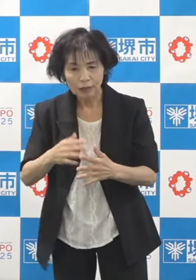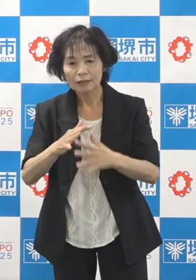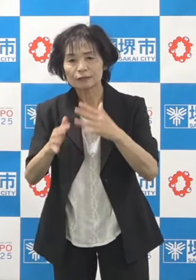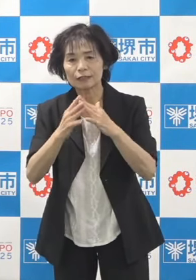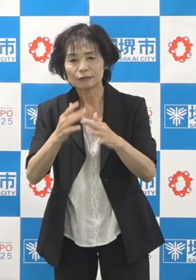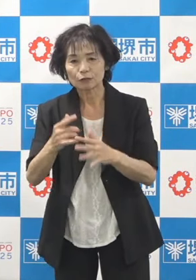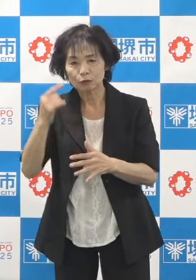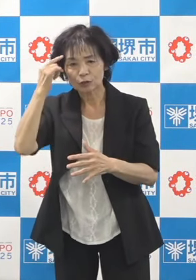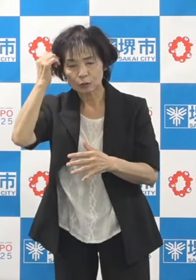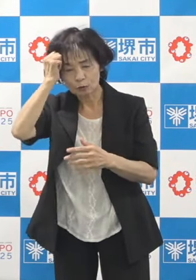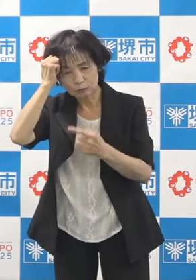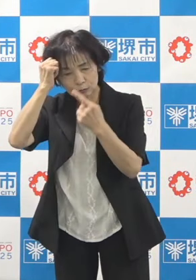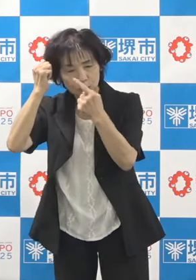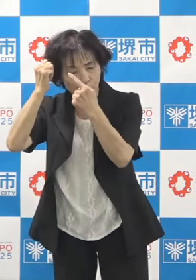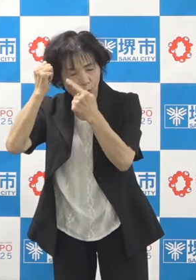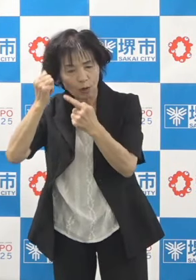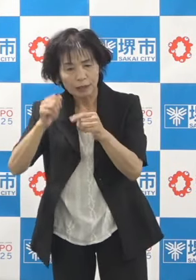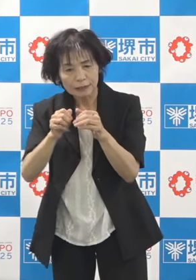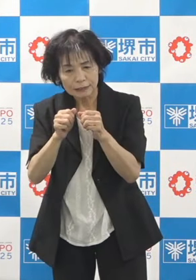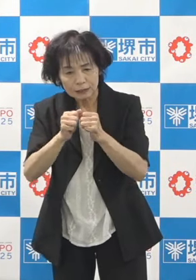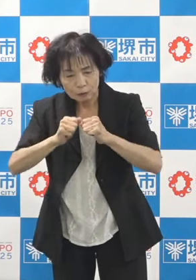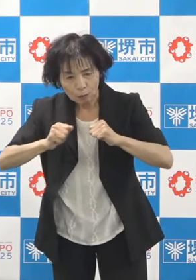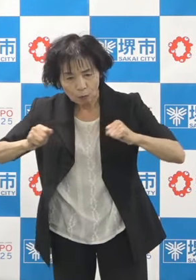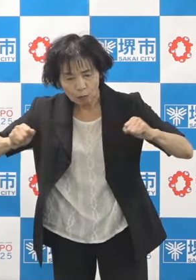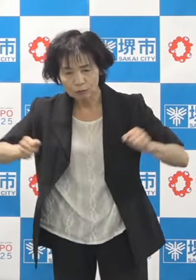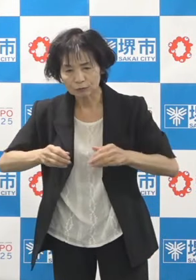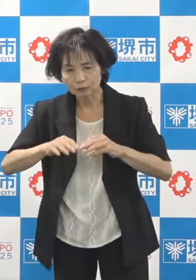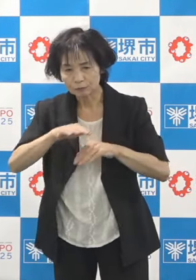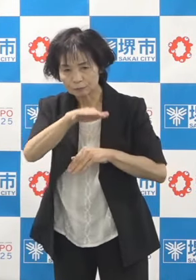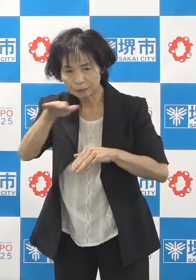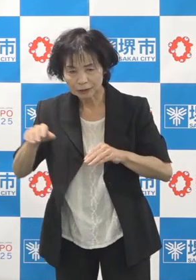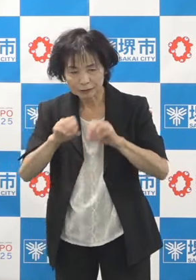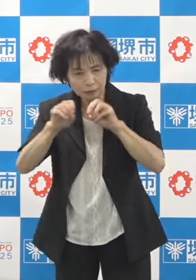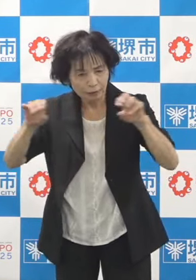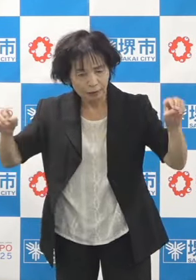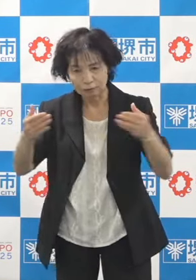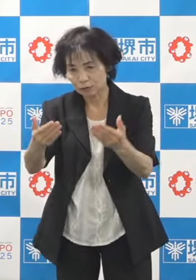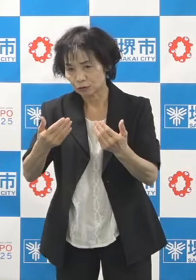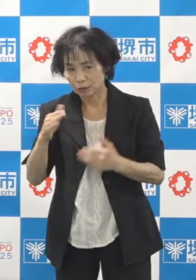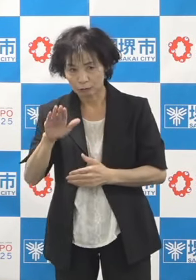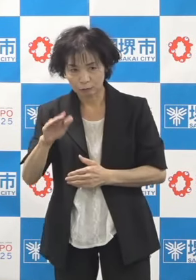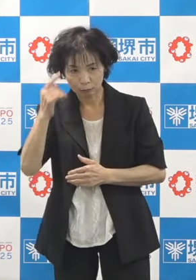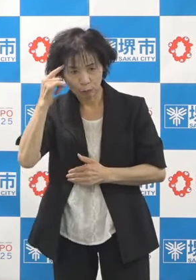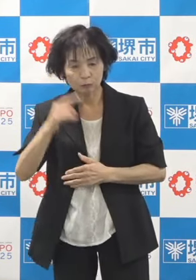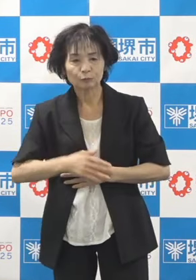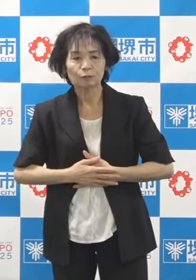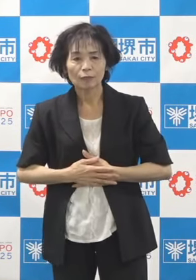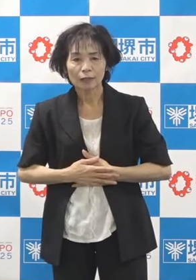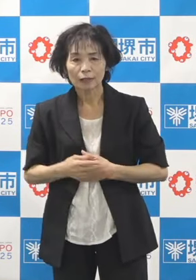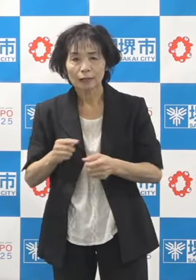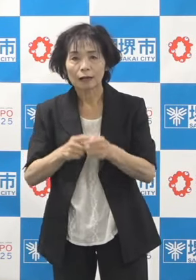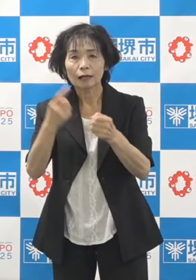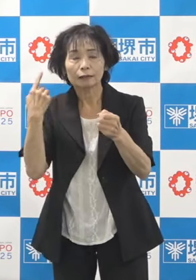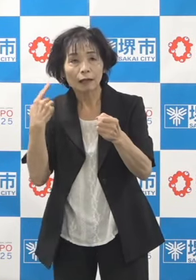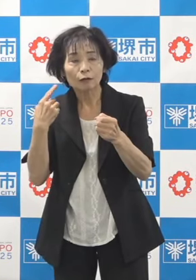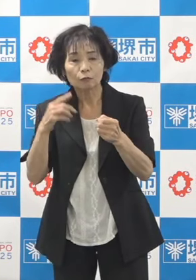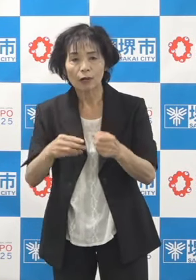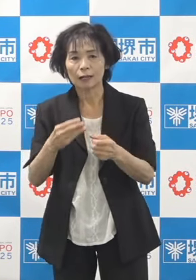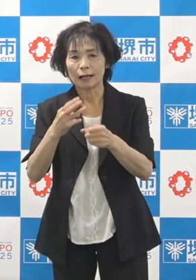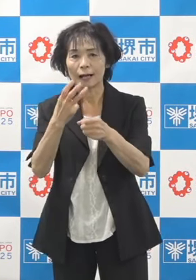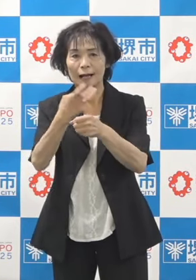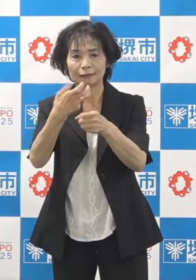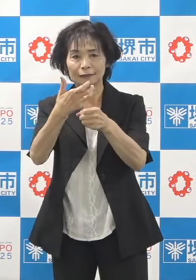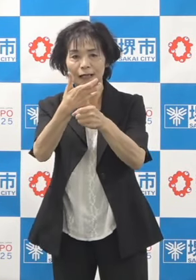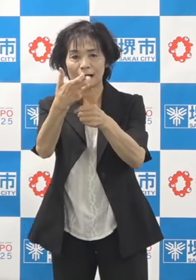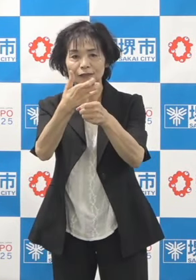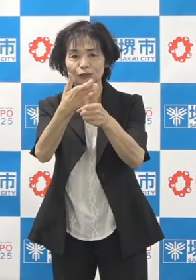を広く伝える必要があると考えております。来年で終戦から80年という大きな節目